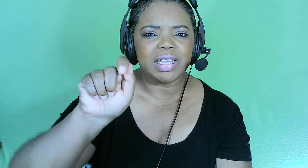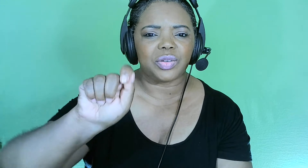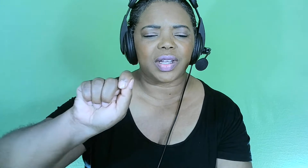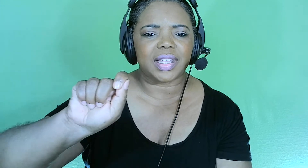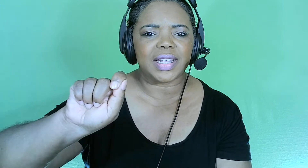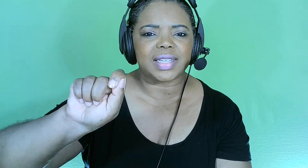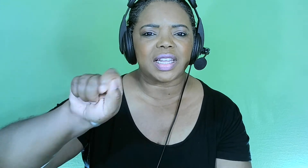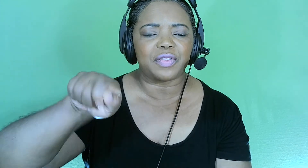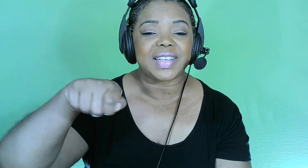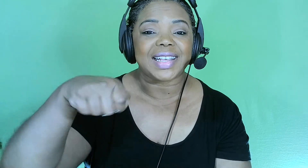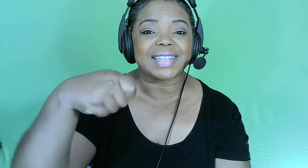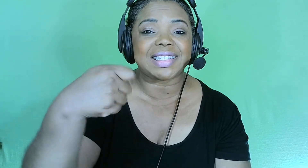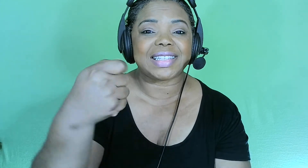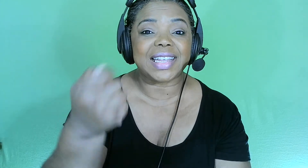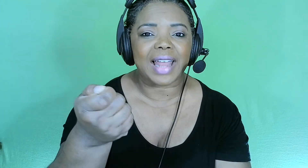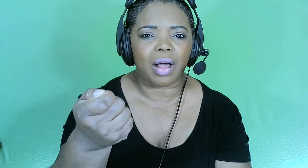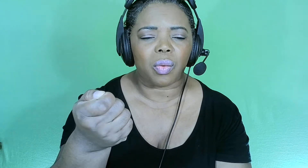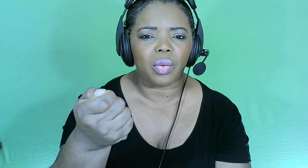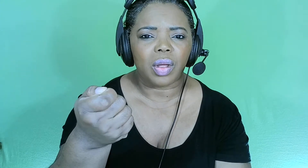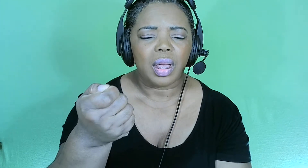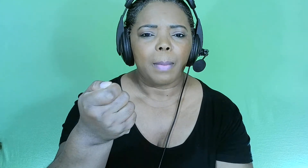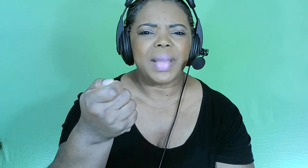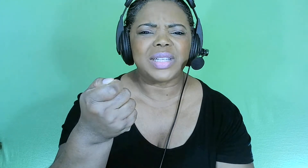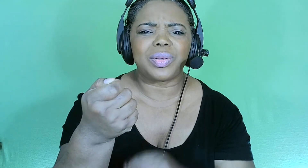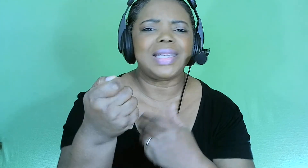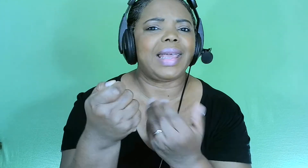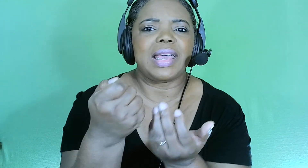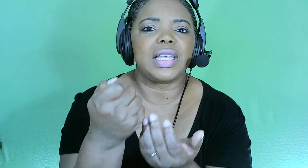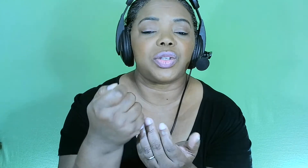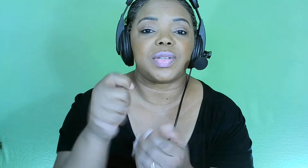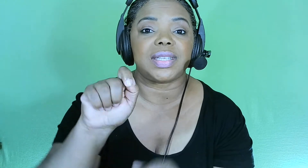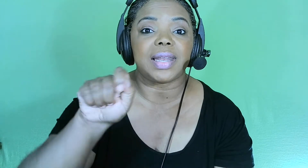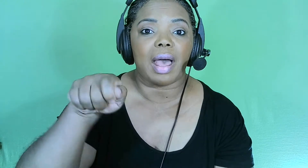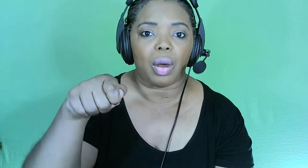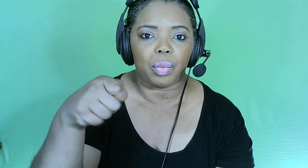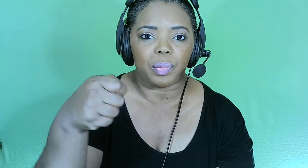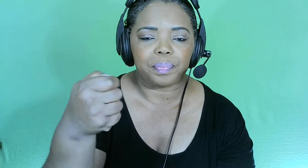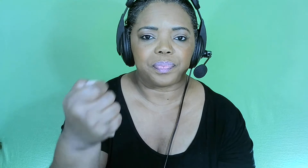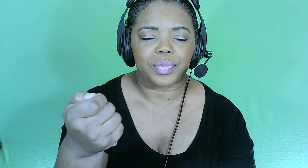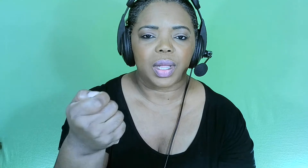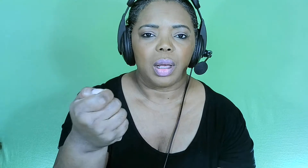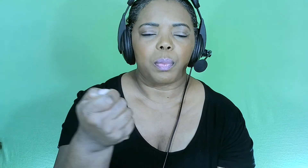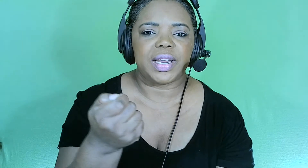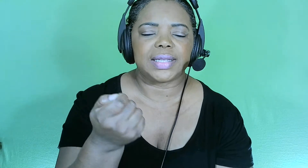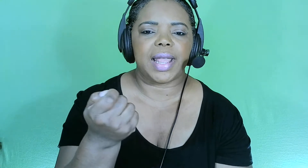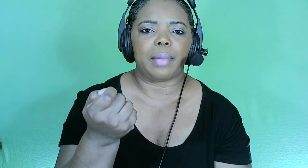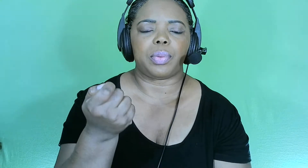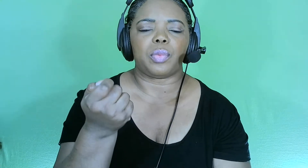Isso daqui significa sinal. Mas o que é isso, sinal? Por